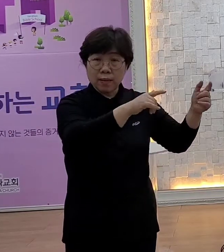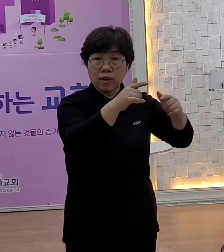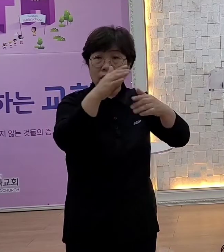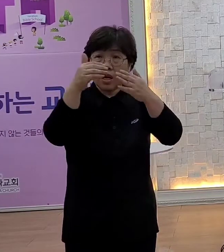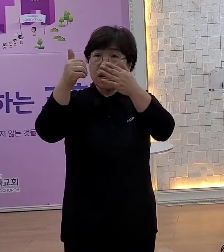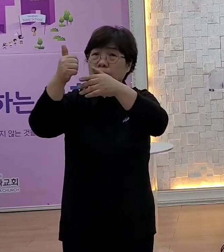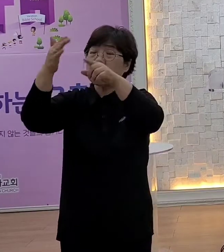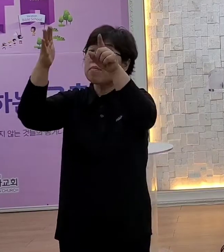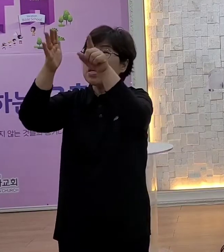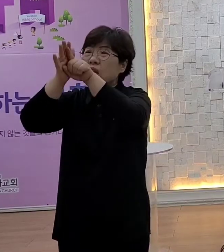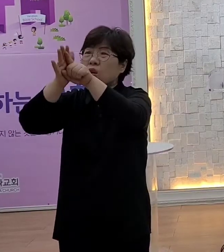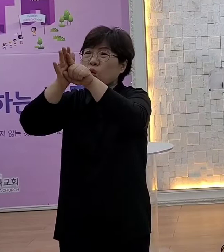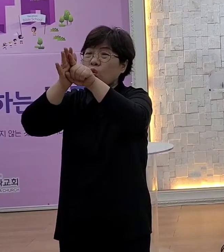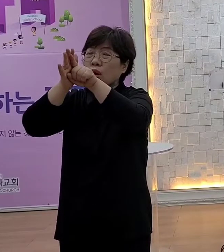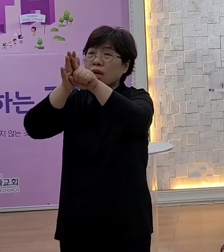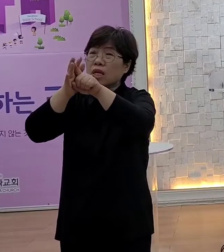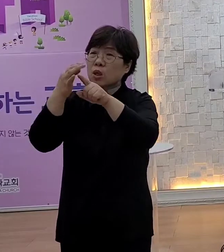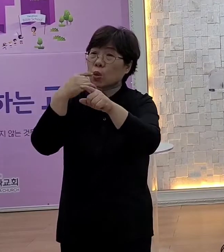이 하나님이라는 단어는